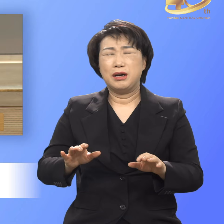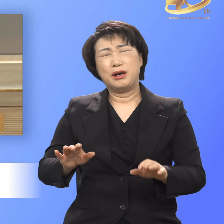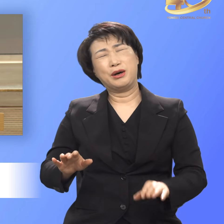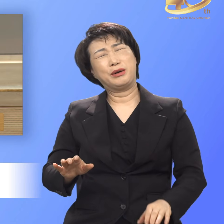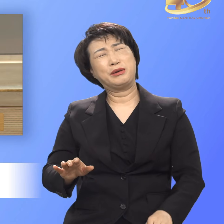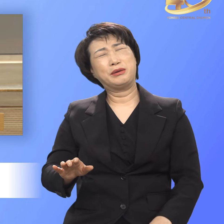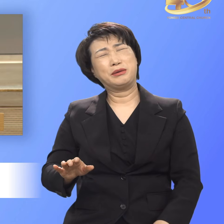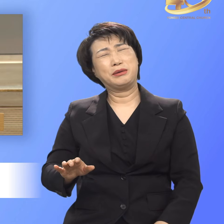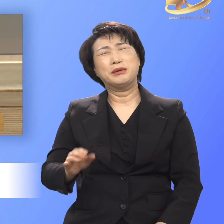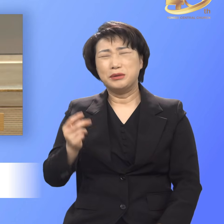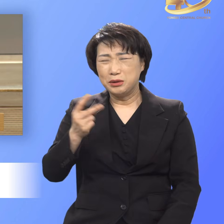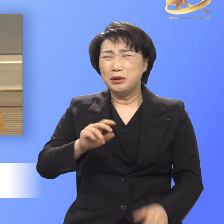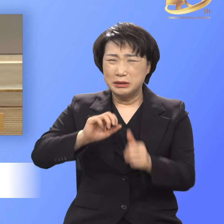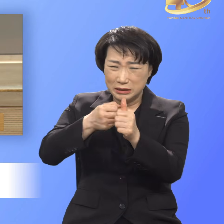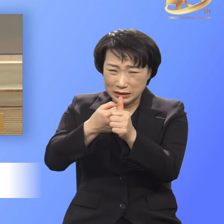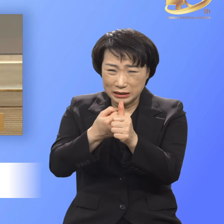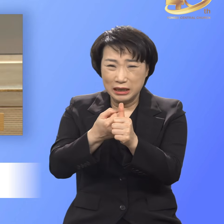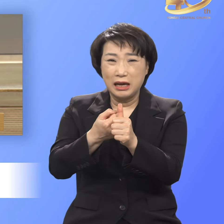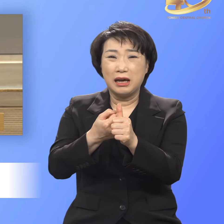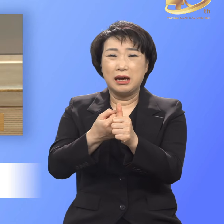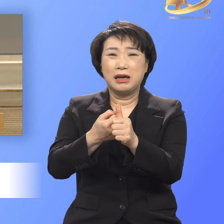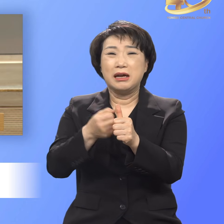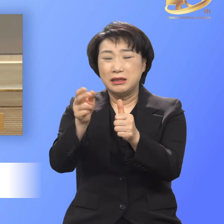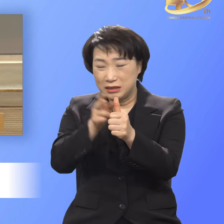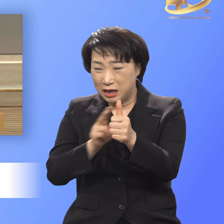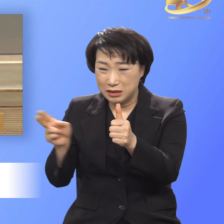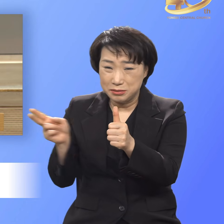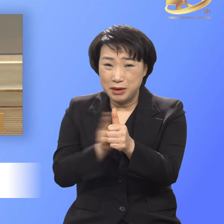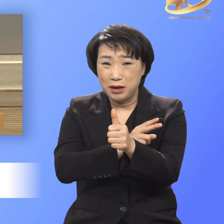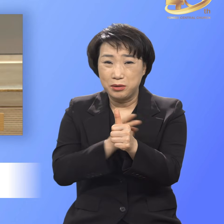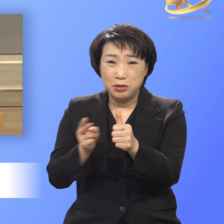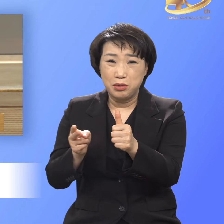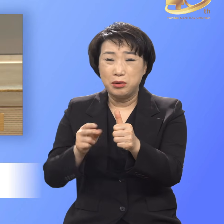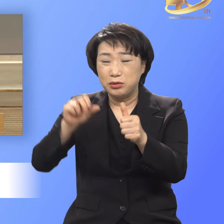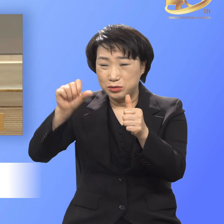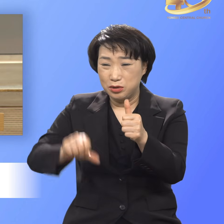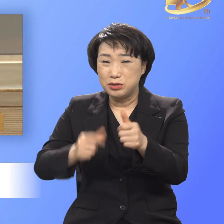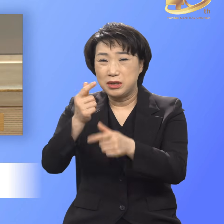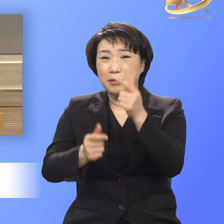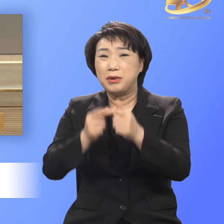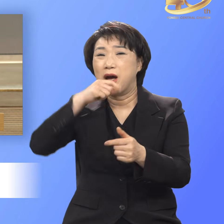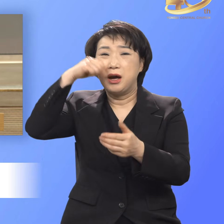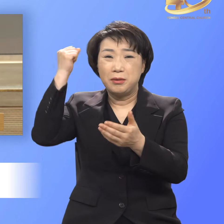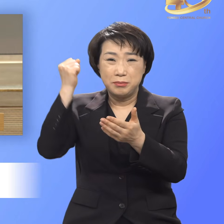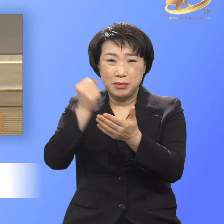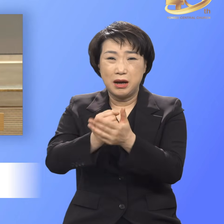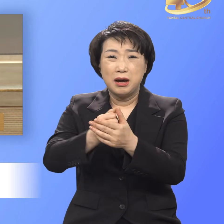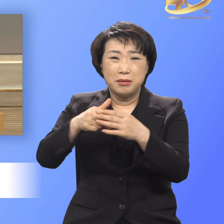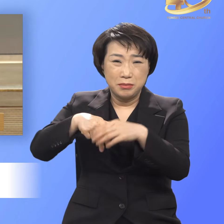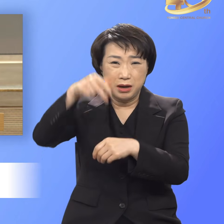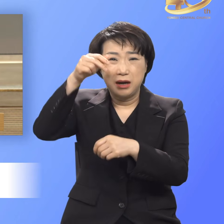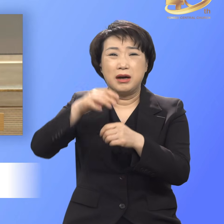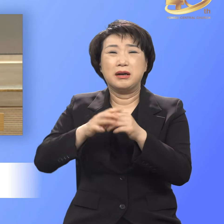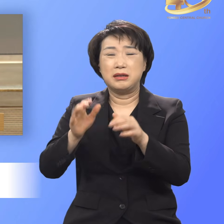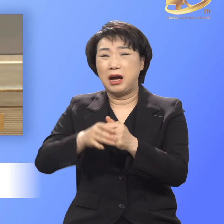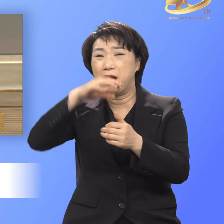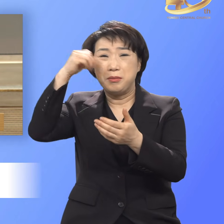여러분 그리고 징계받고 채찍에 맞고 저주했나 뭐 십자가에서 빨가벗고 못